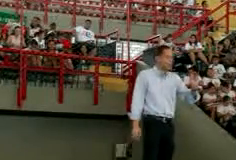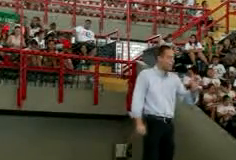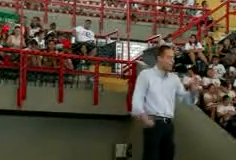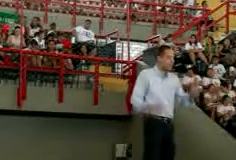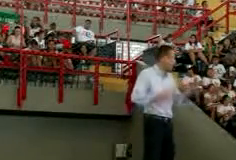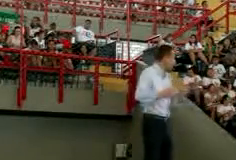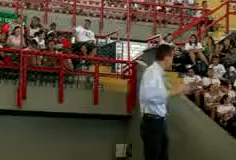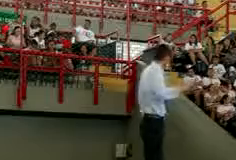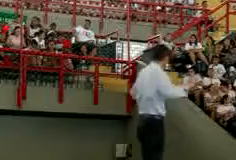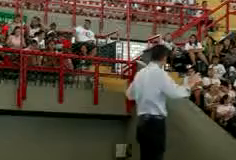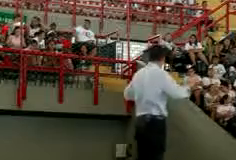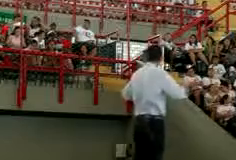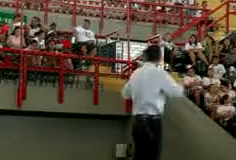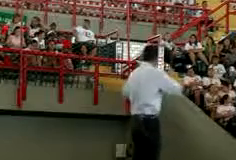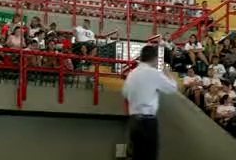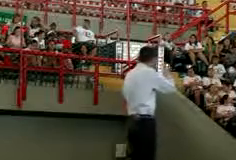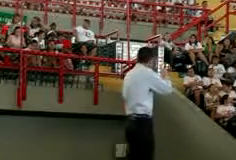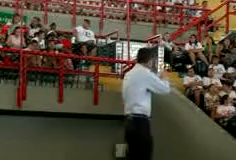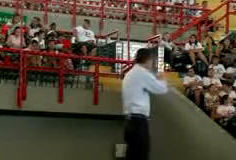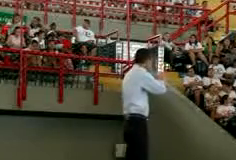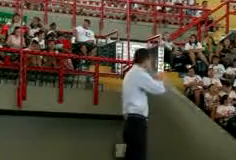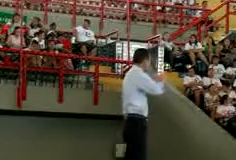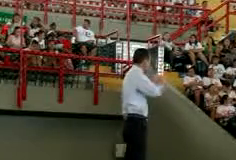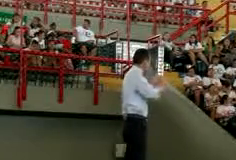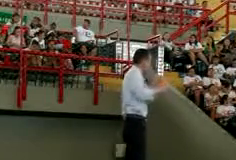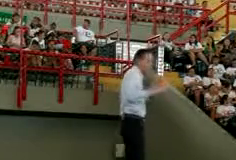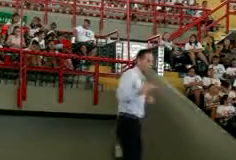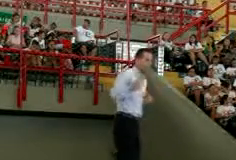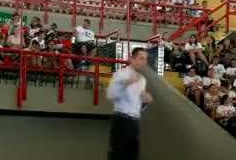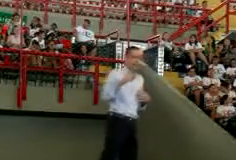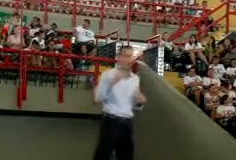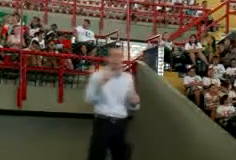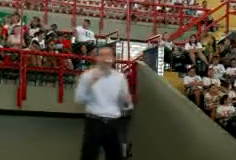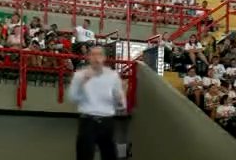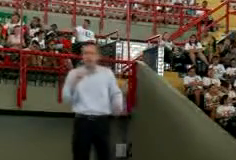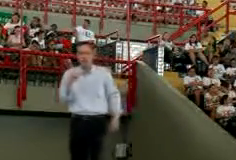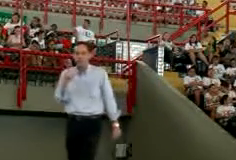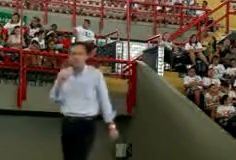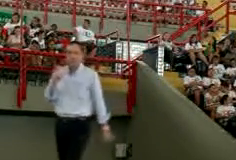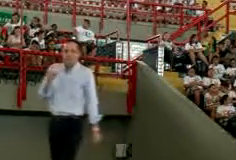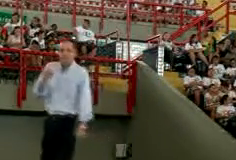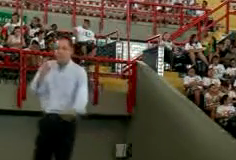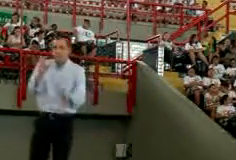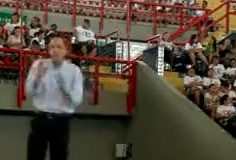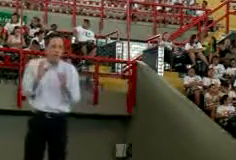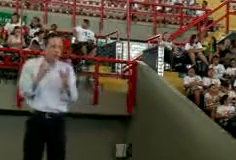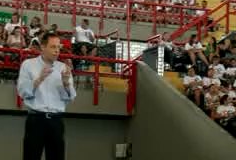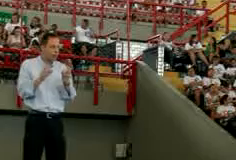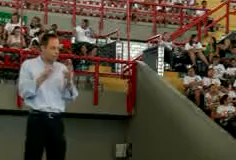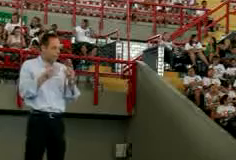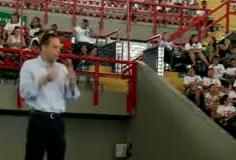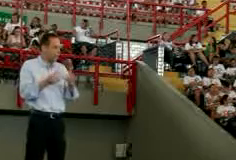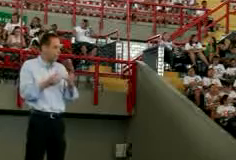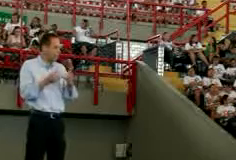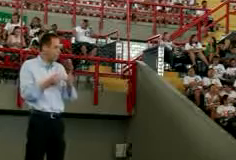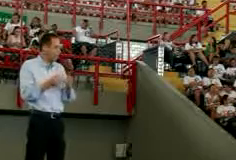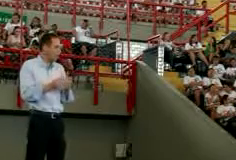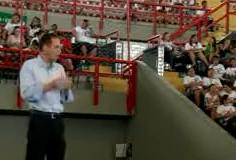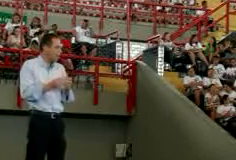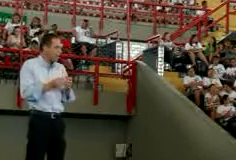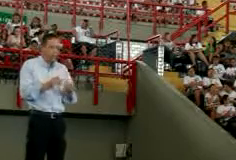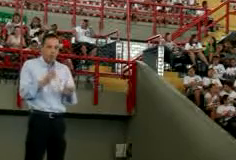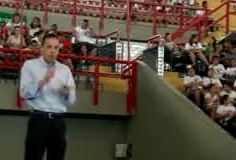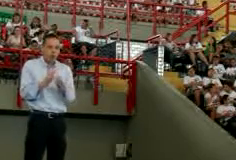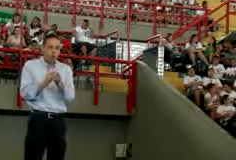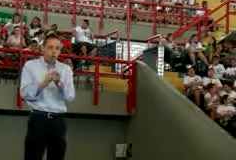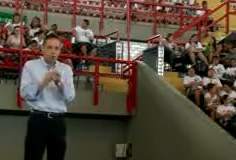pensou? Província rica não. Província rica isso foi massa. Imagina São Paulo. São Paulo, sabe o que é que fez com o ato